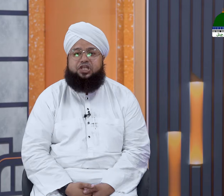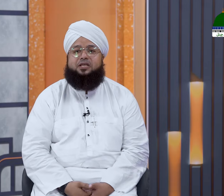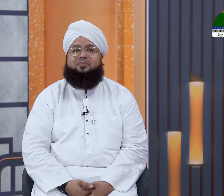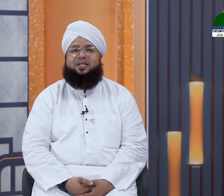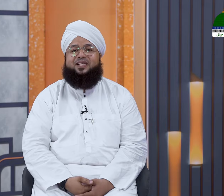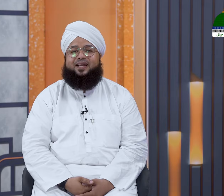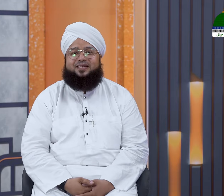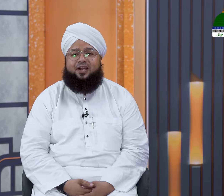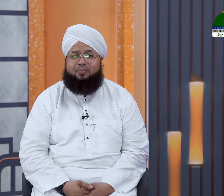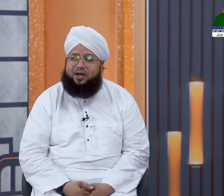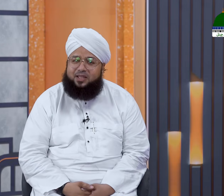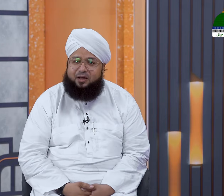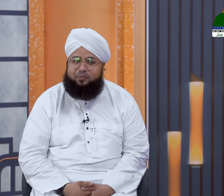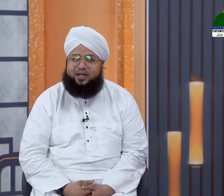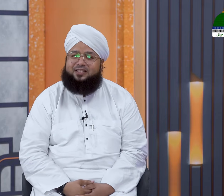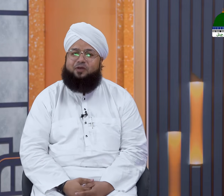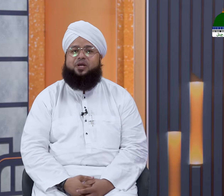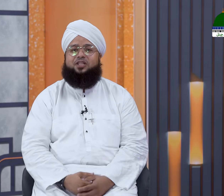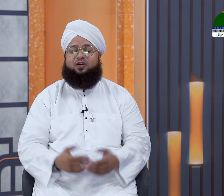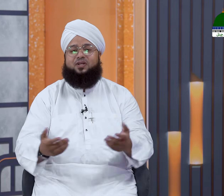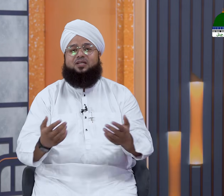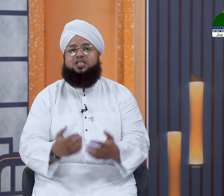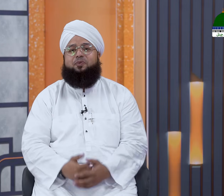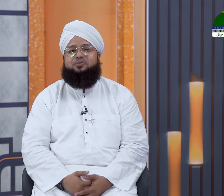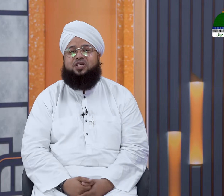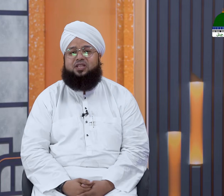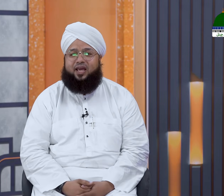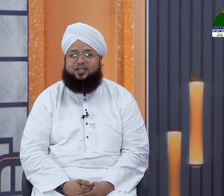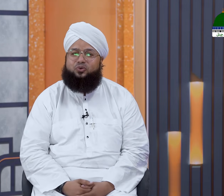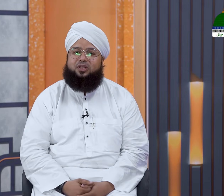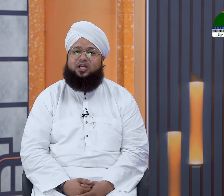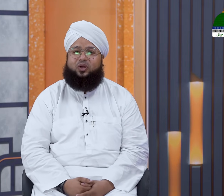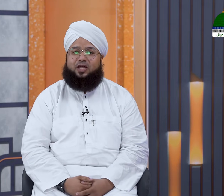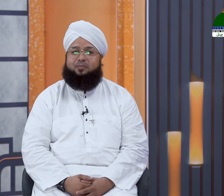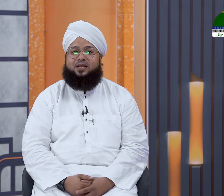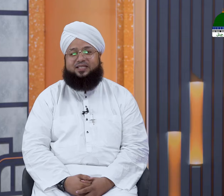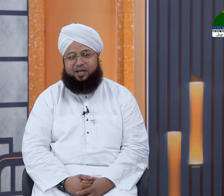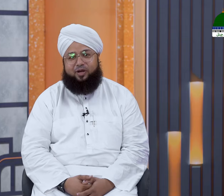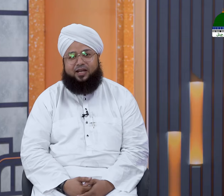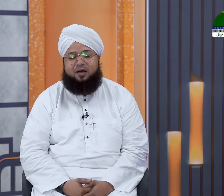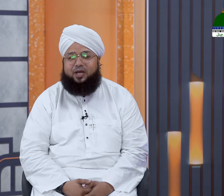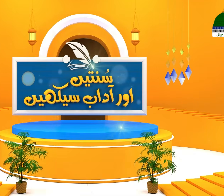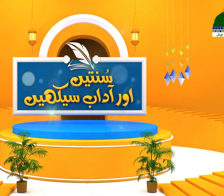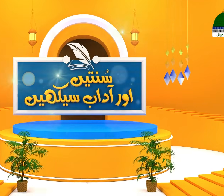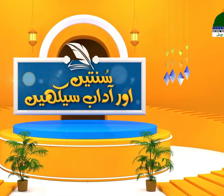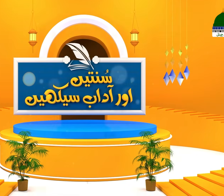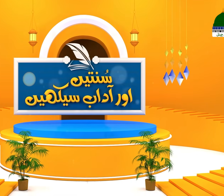جی مدنی چینل کے ناظرین، ہم بڑھتے ہیں اپنے اگلے سیگمنٹ کی طرف جس میں ہم سیکھتے ہیں سنتیں اور آداب. سیگمنٹ کا نام ہے سنتیں اور آداب